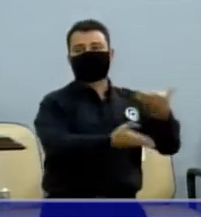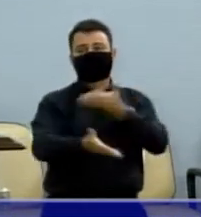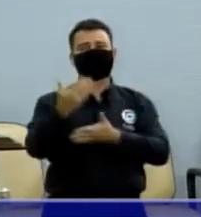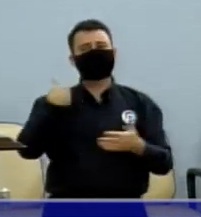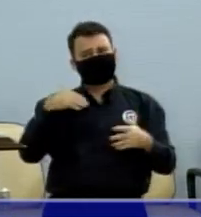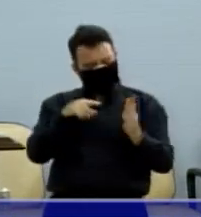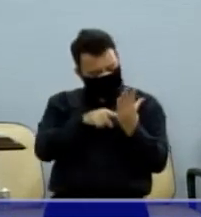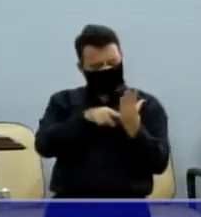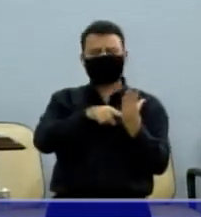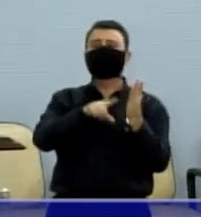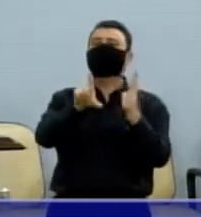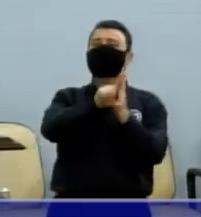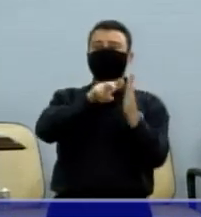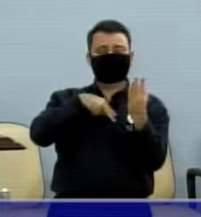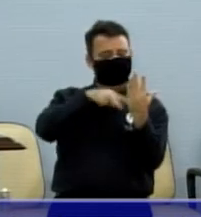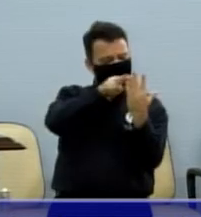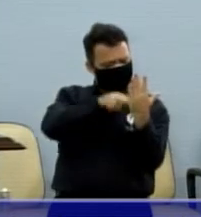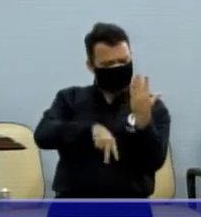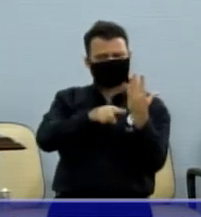interessante.